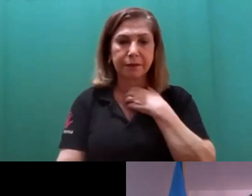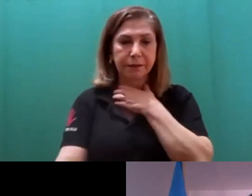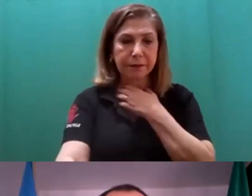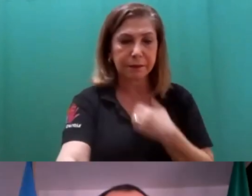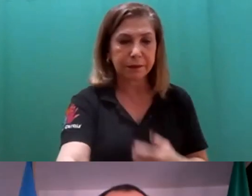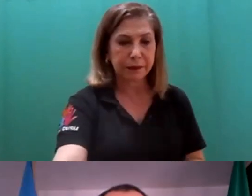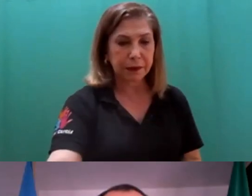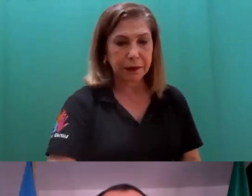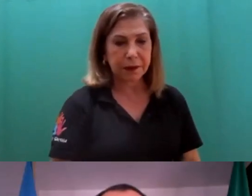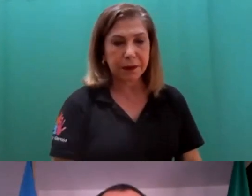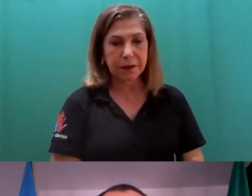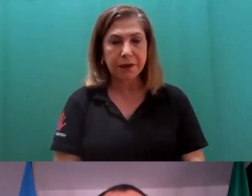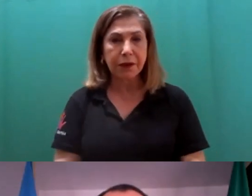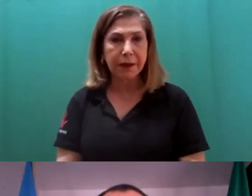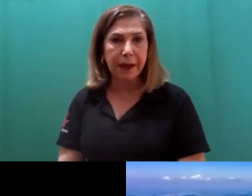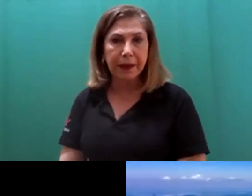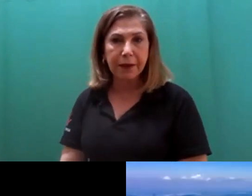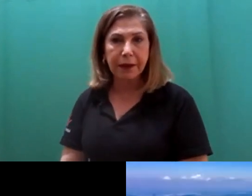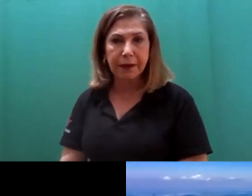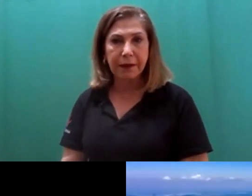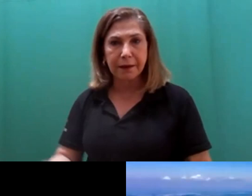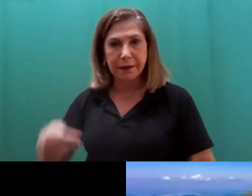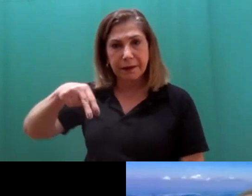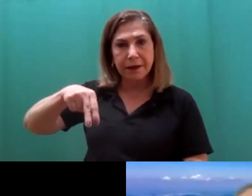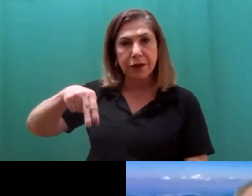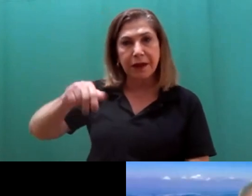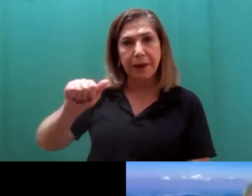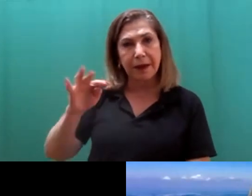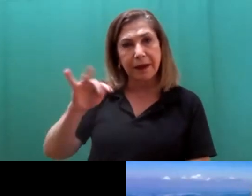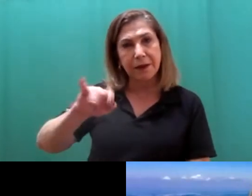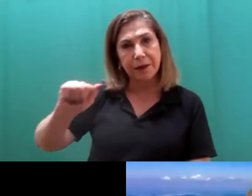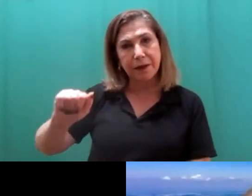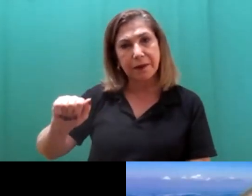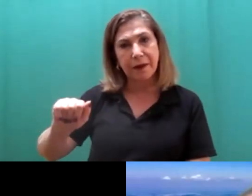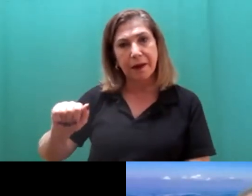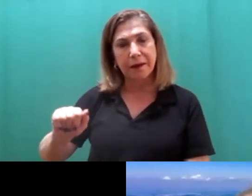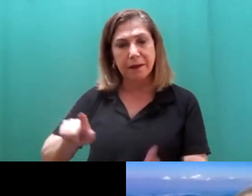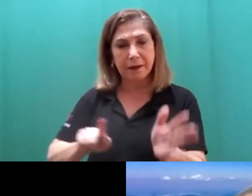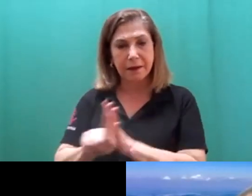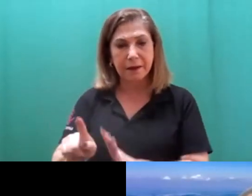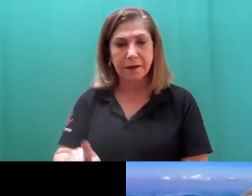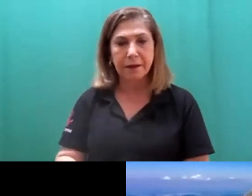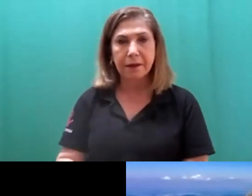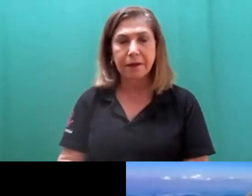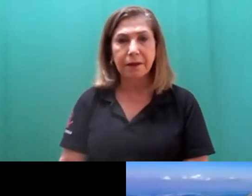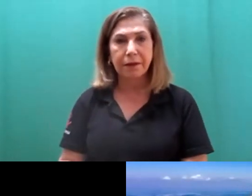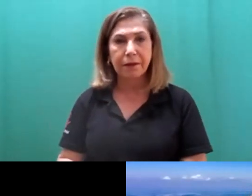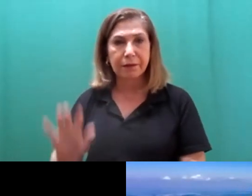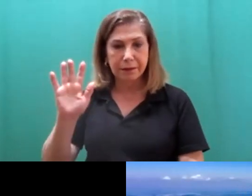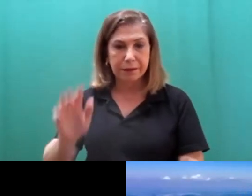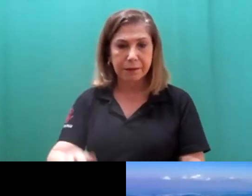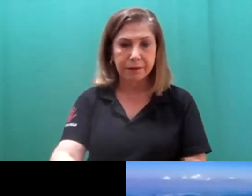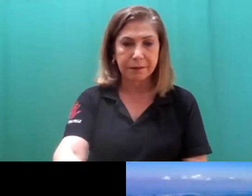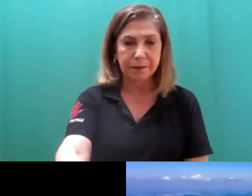Natália, você observou se foi você ou o Filipe? Bom, eu acho que a gente levantou a mão junto, eu não